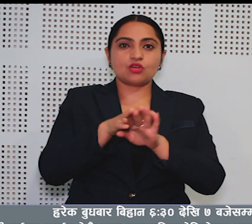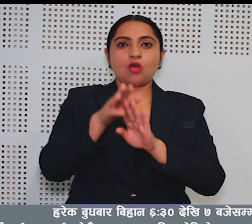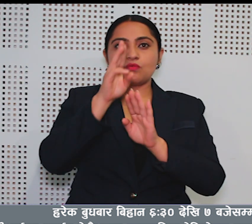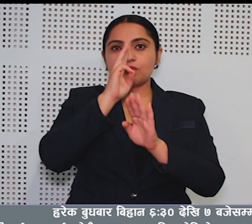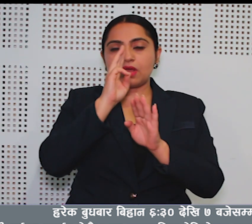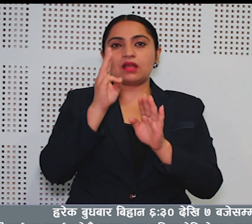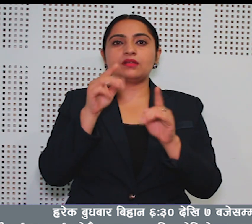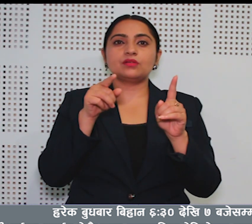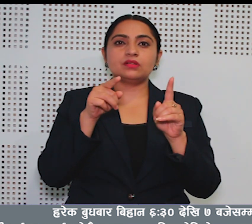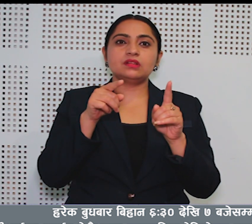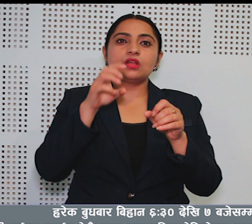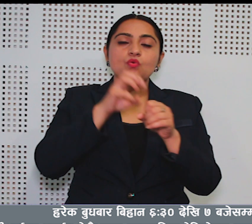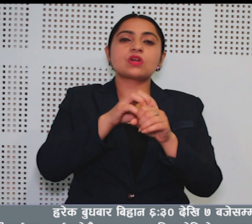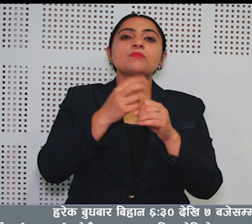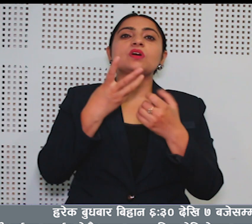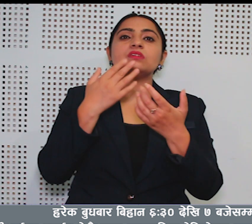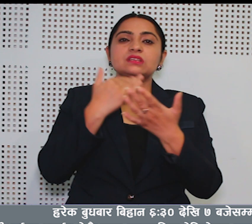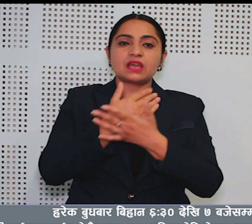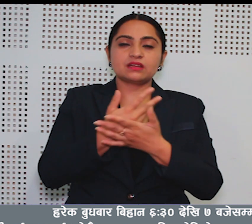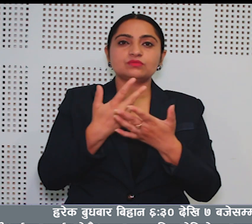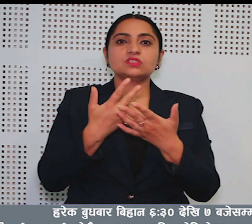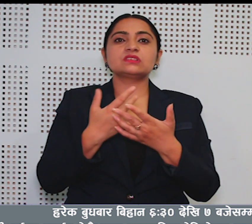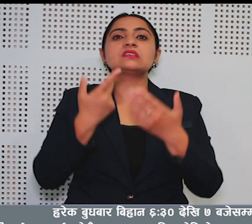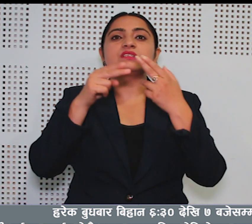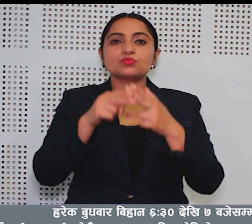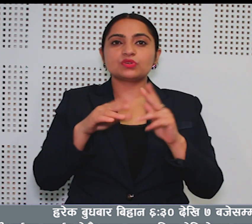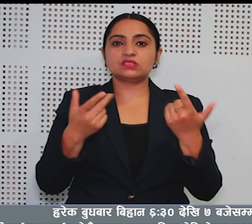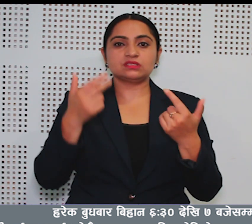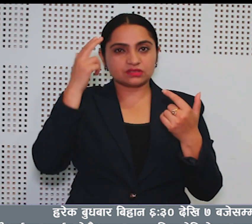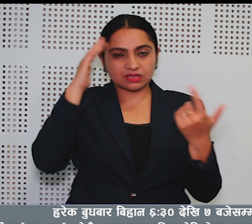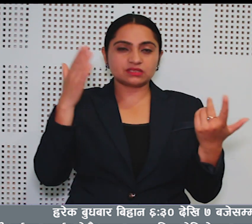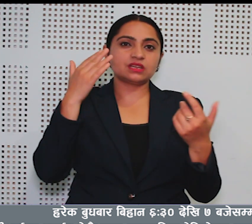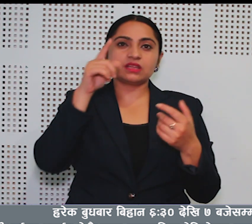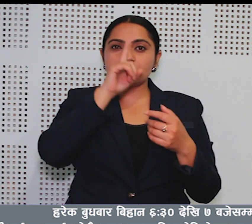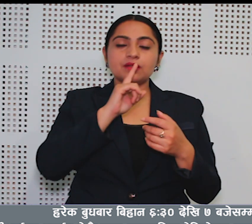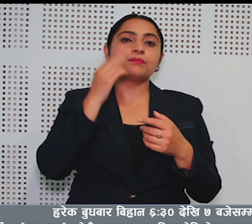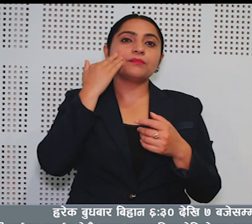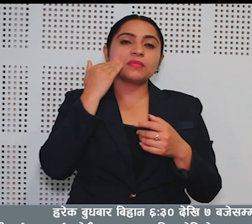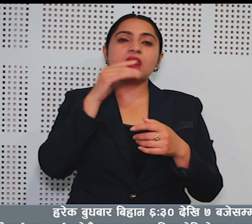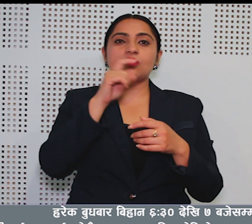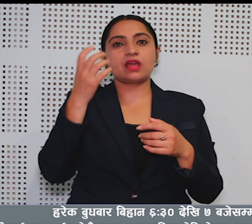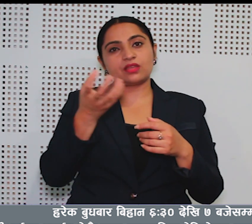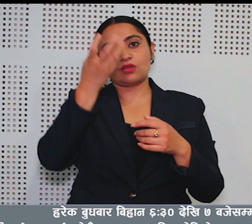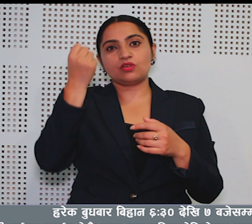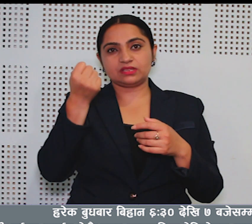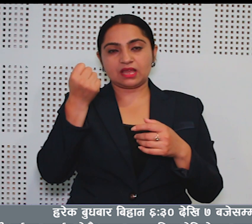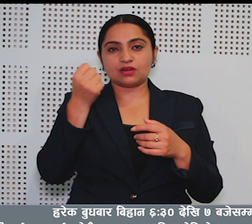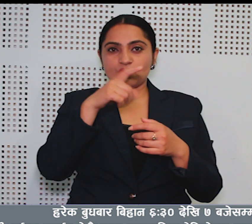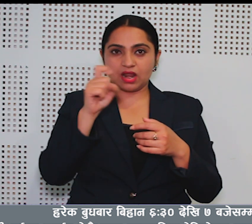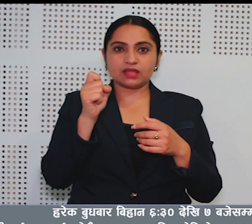वार्डा में कथी सब आवे छै सब में हमरा सबके जानकारी नहीं दे छै। एकल महिला के ई सब एकल महिला के अधिकार जब ये सरकारे घर से आयल है कि